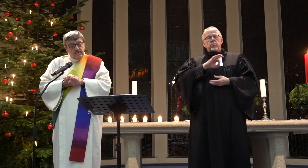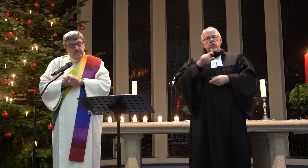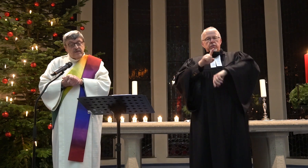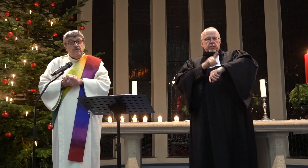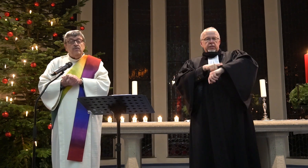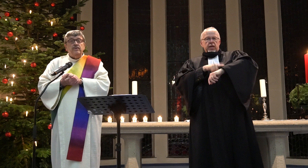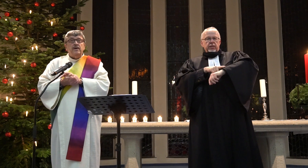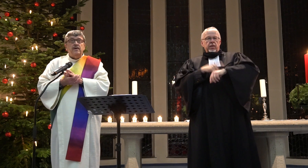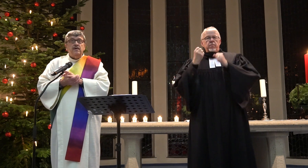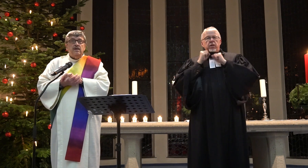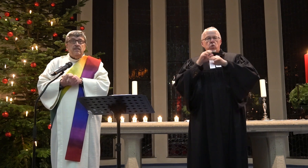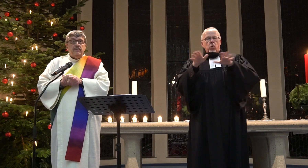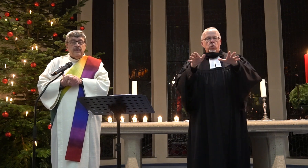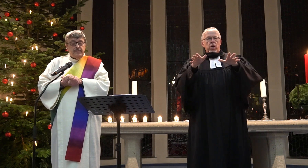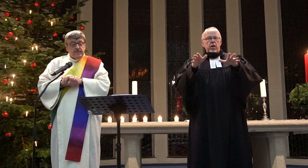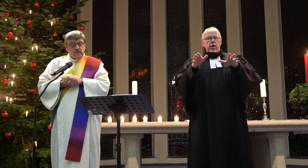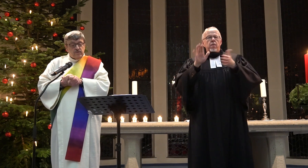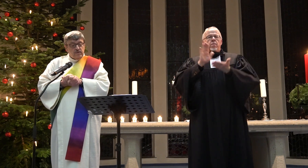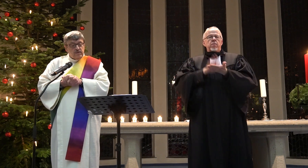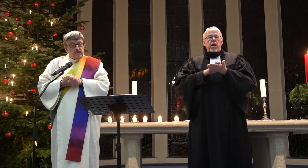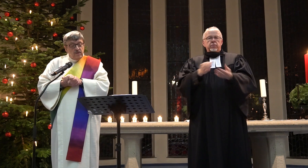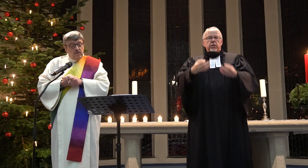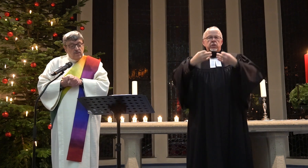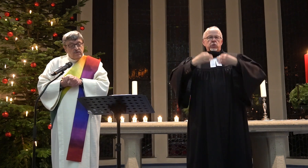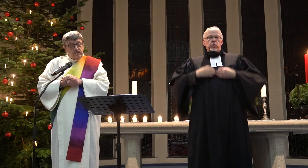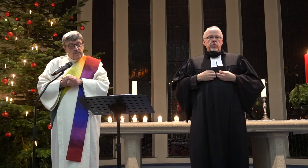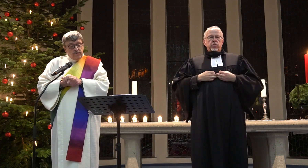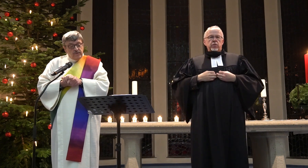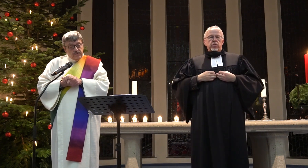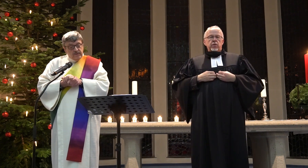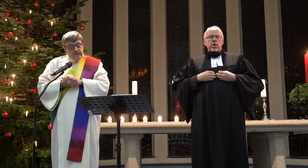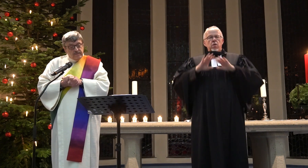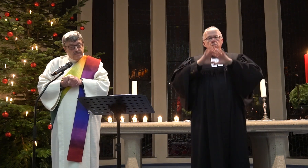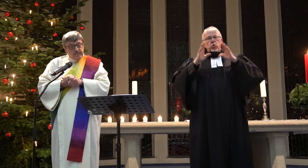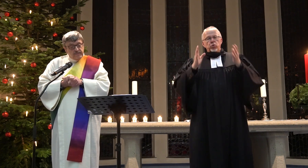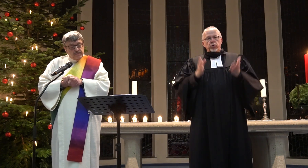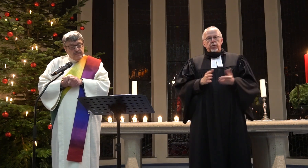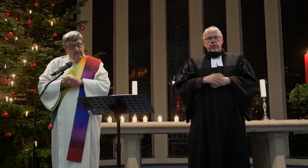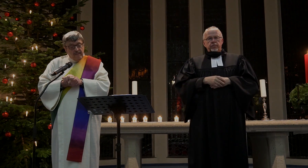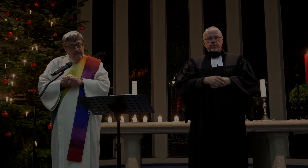Zeiten mit Corona bleibt gesund und behütet.